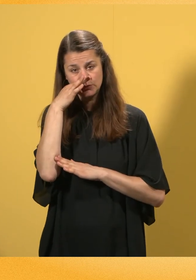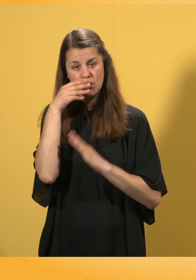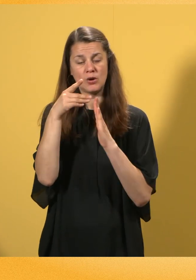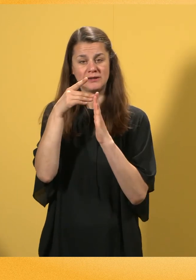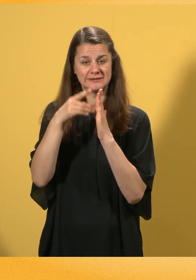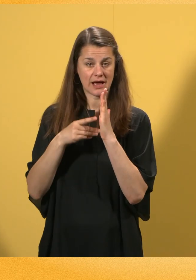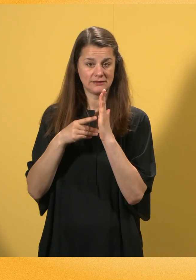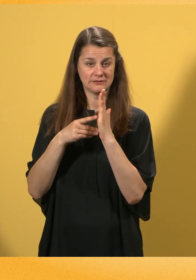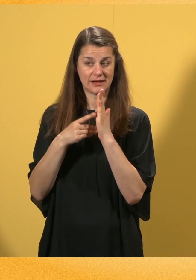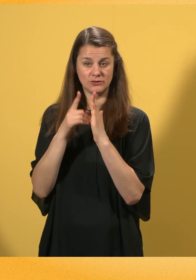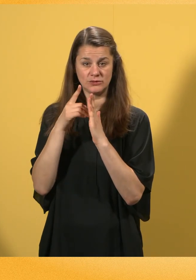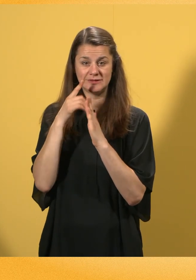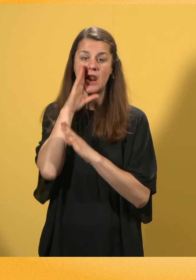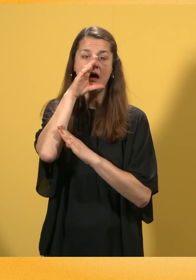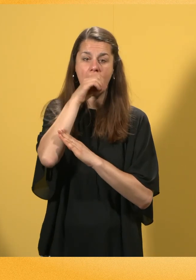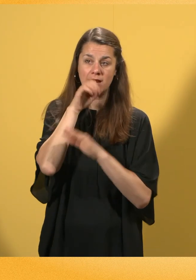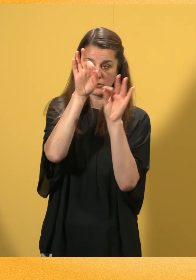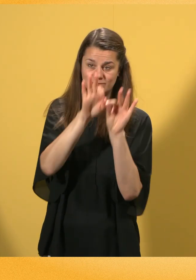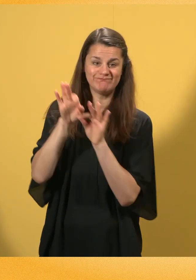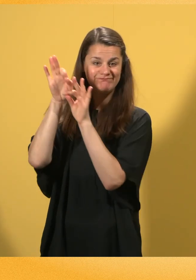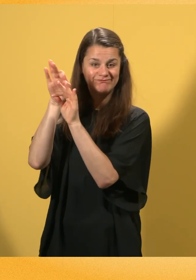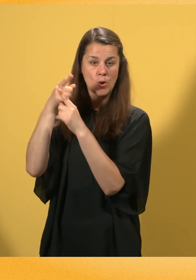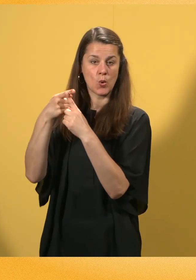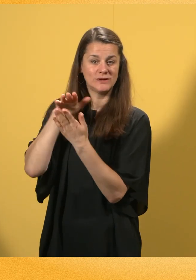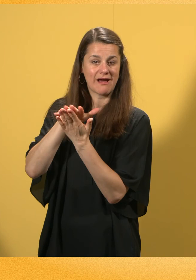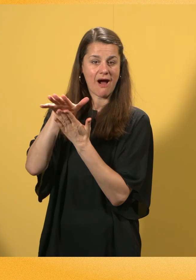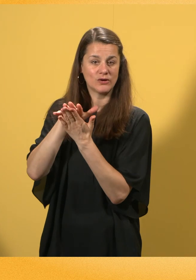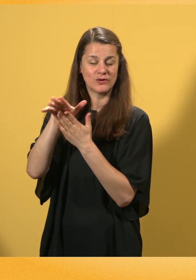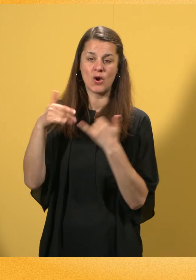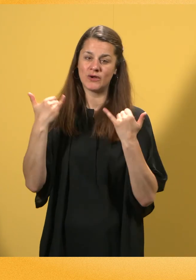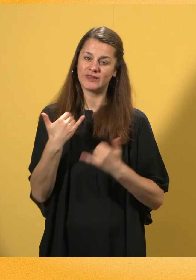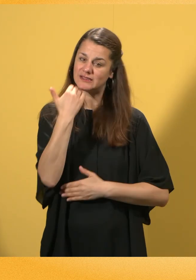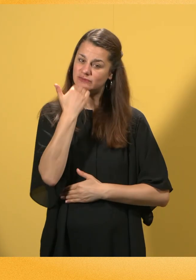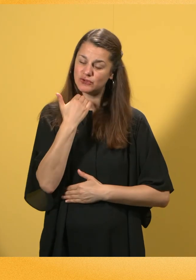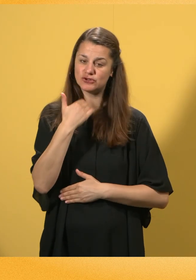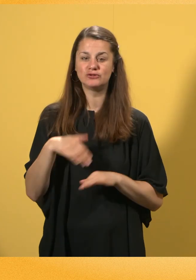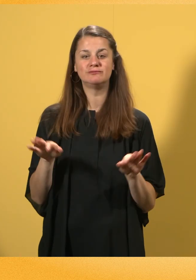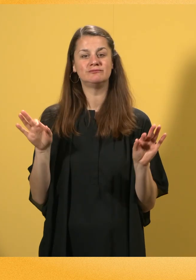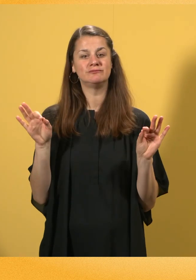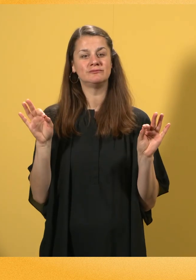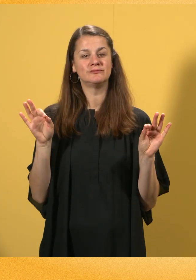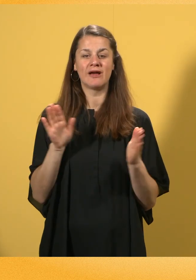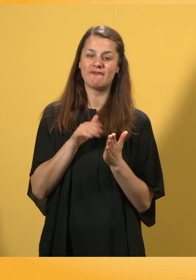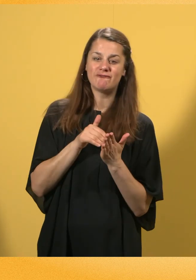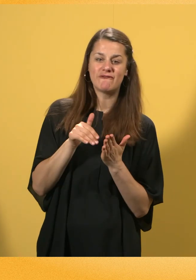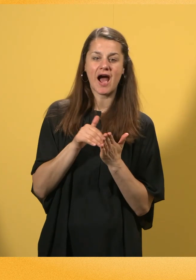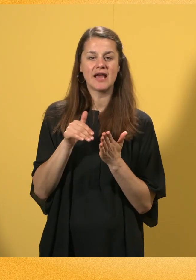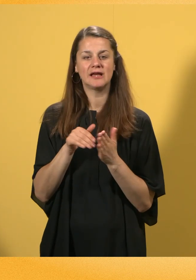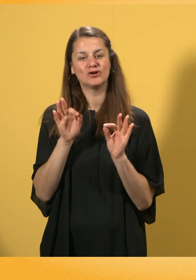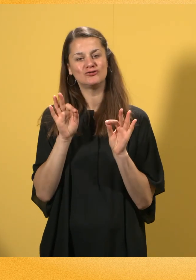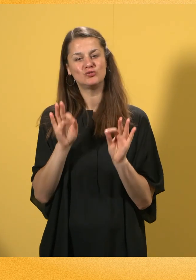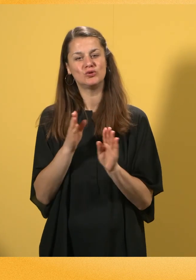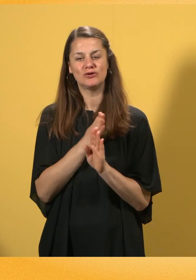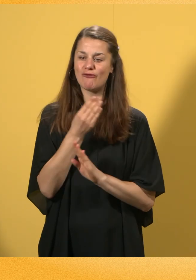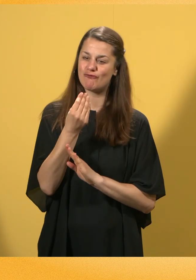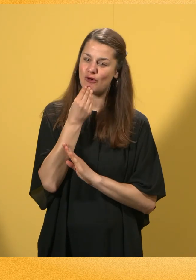werden anonymisiert behandelt. Und jetzt wünschen wir Ihnen einen weiterhin anregenden